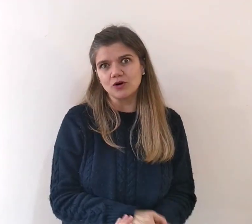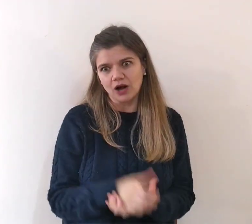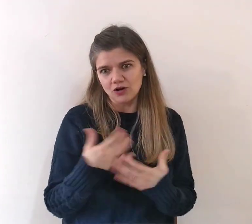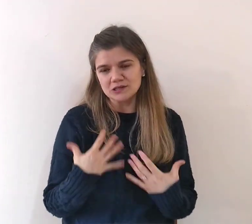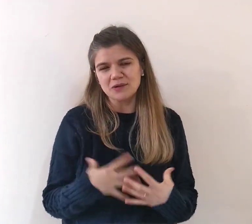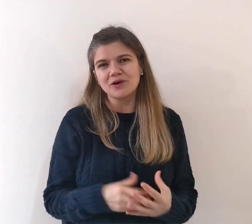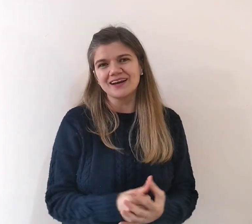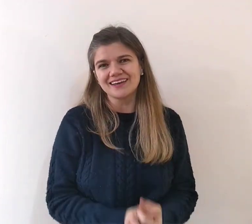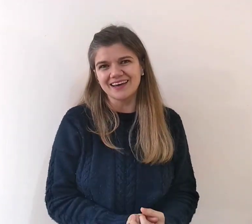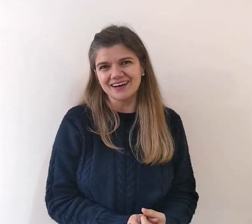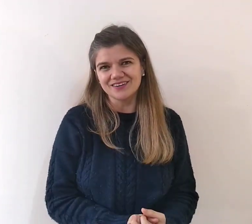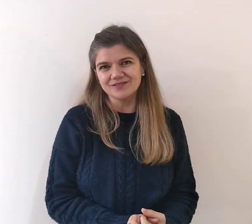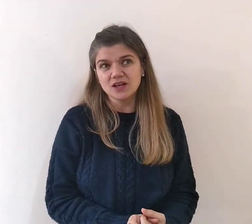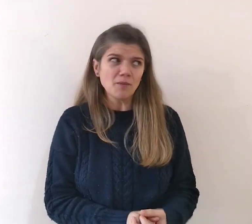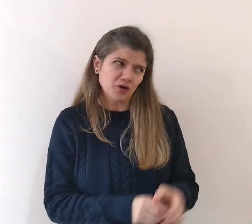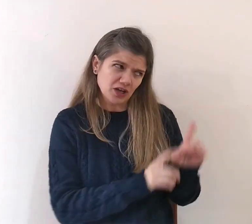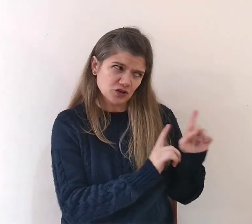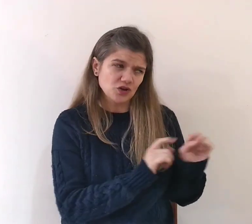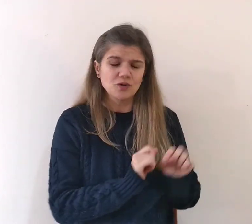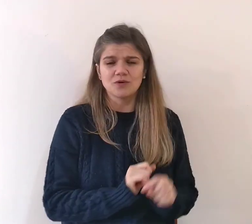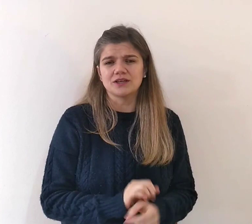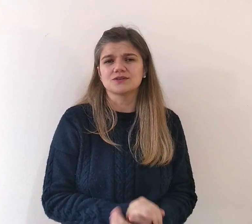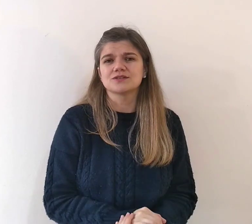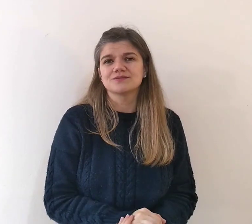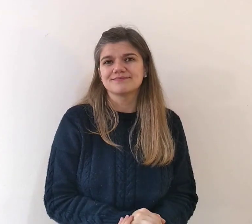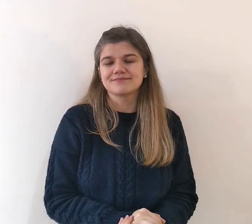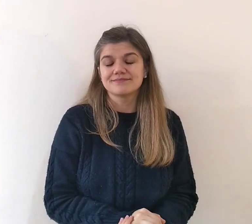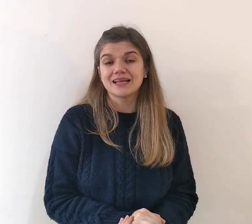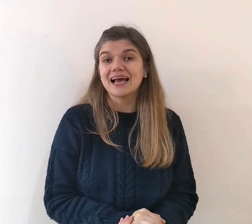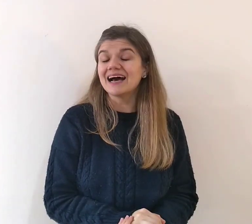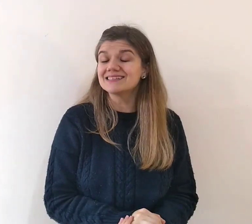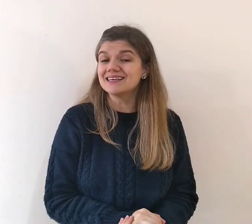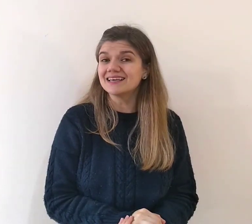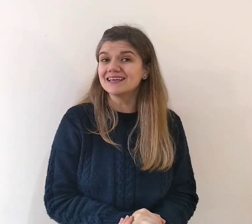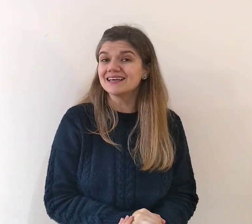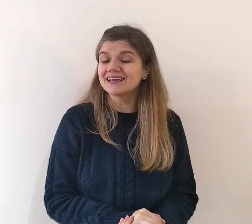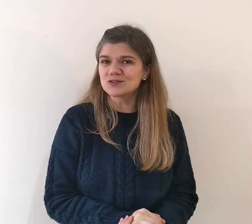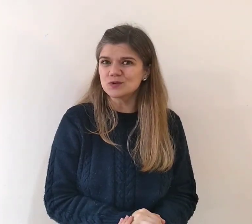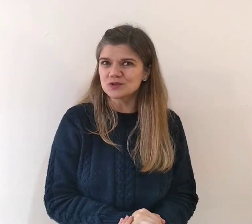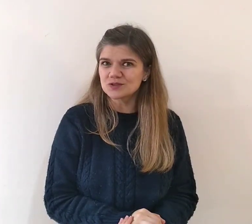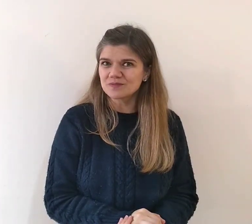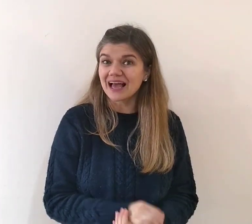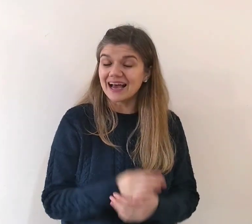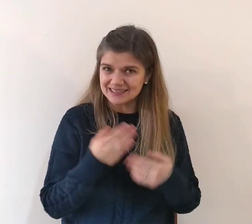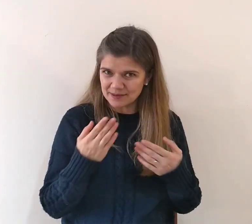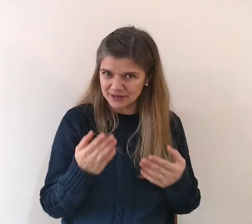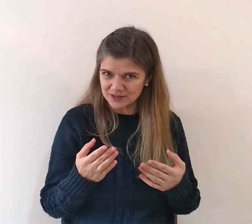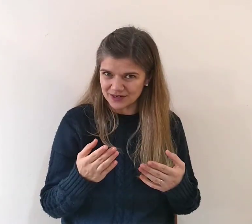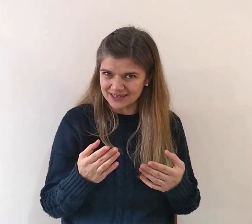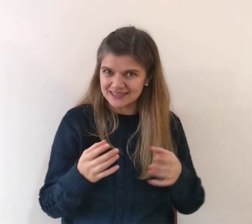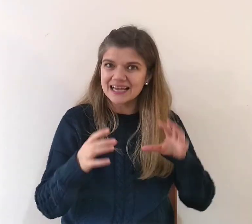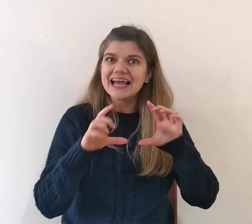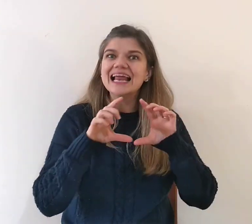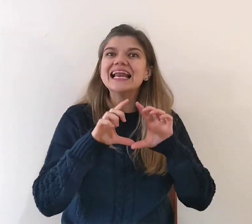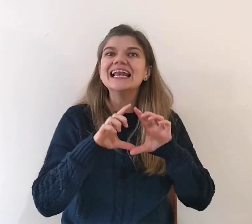las cosas buenas que hago, porque no soy como esos. Así que Jesús a esas personas